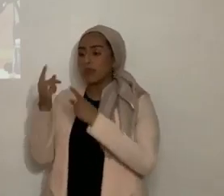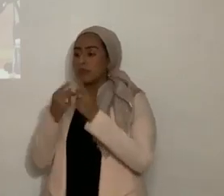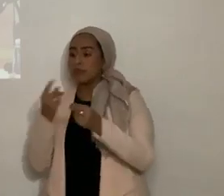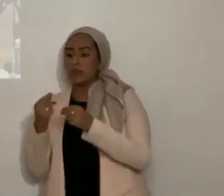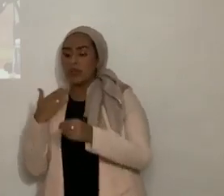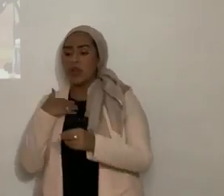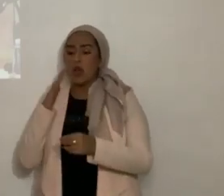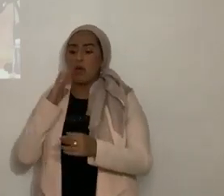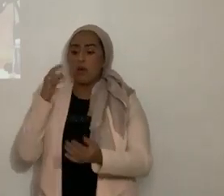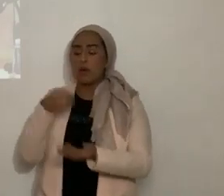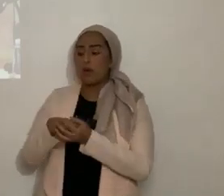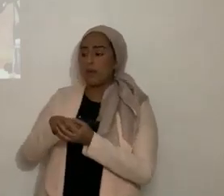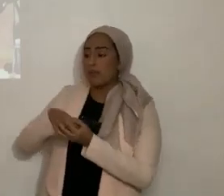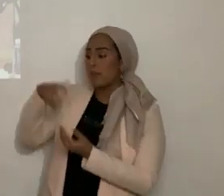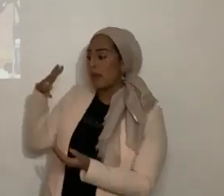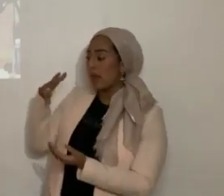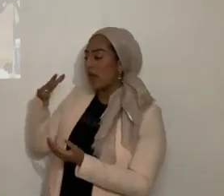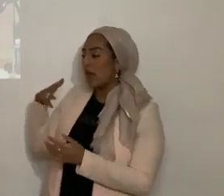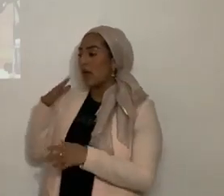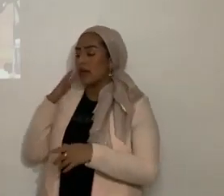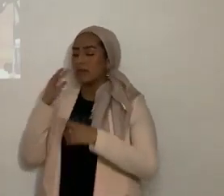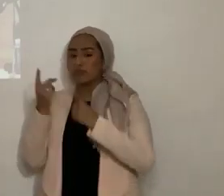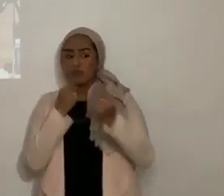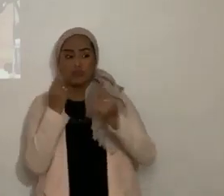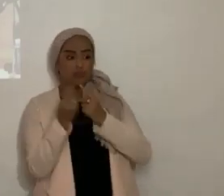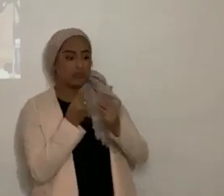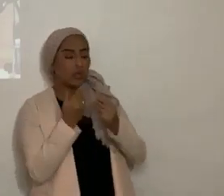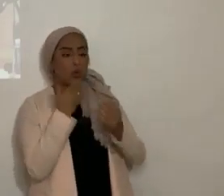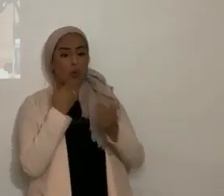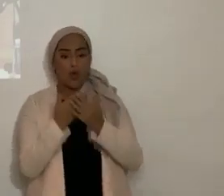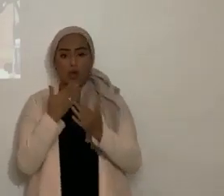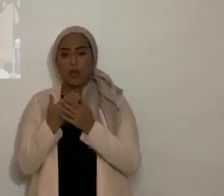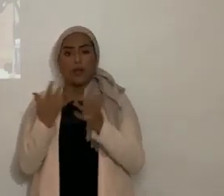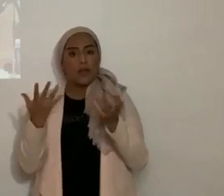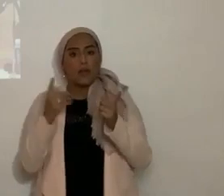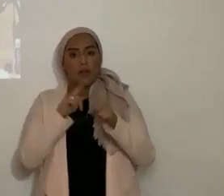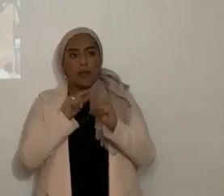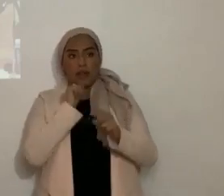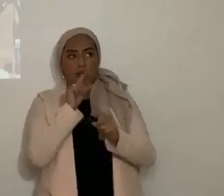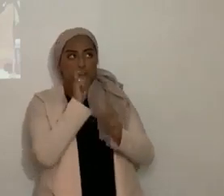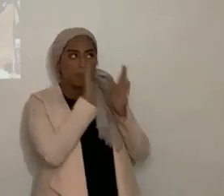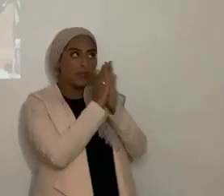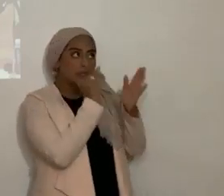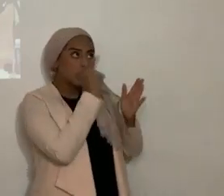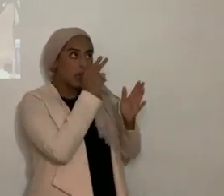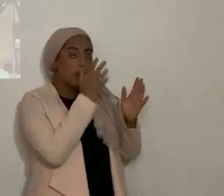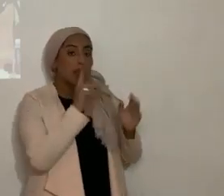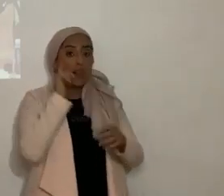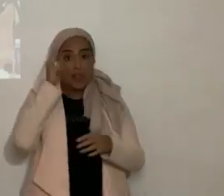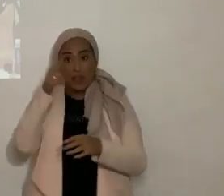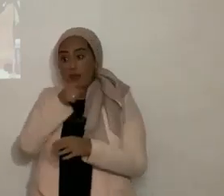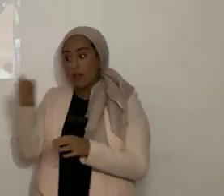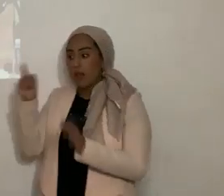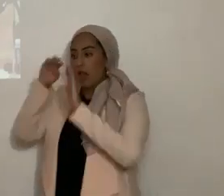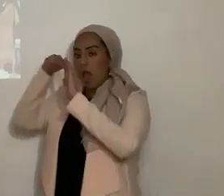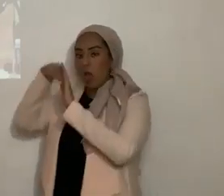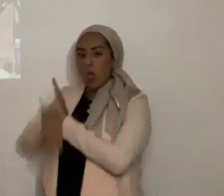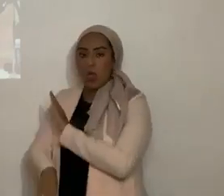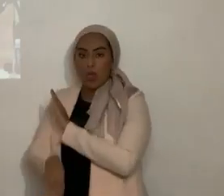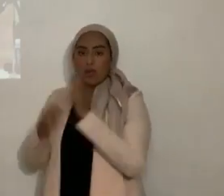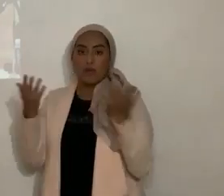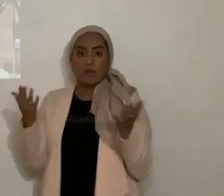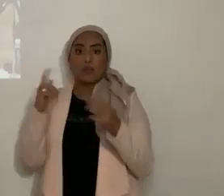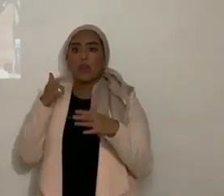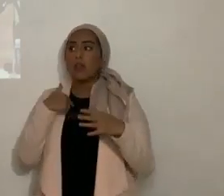hará muy bien, y haré estas otras cosas y me irá muy bien, pero no consultan al Eterno, y después vienen consecuencias. Y